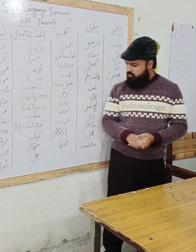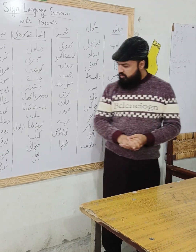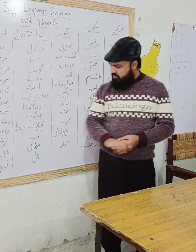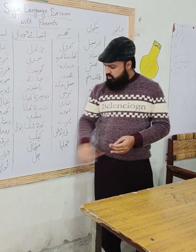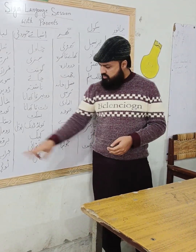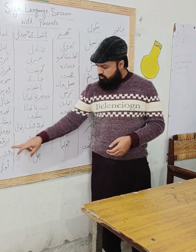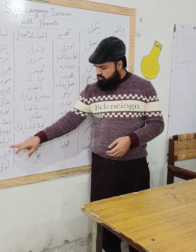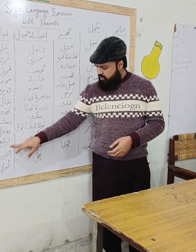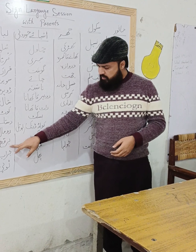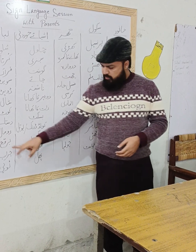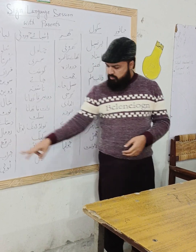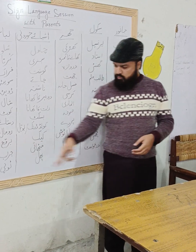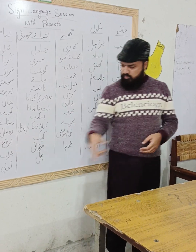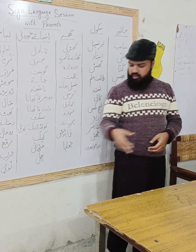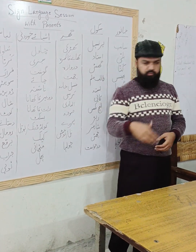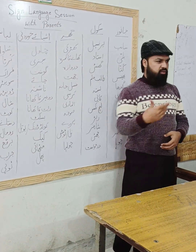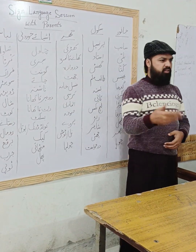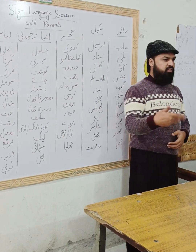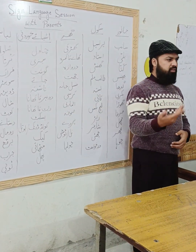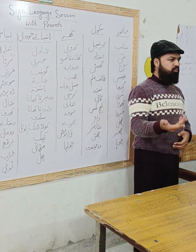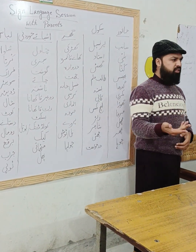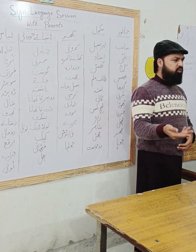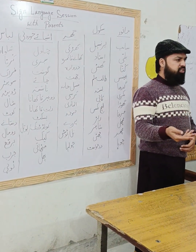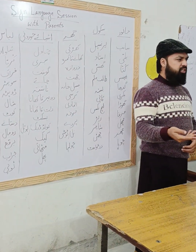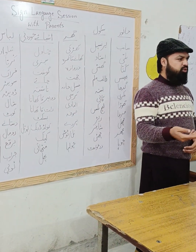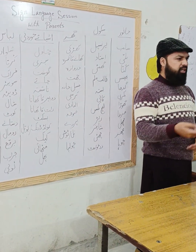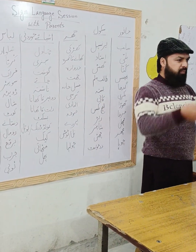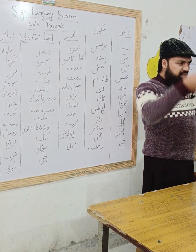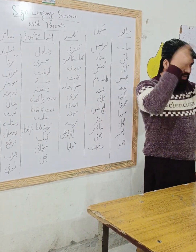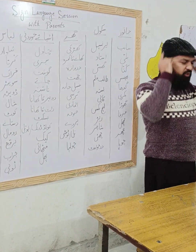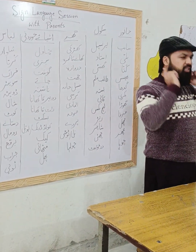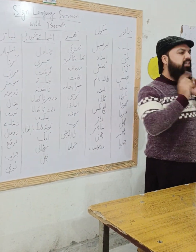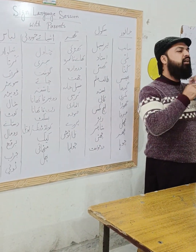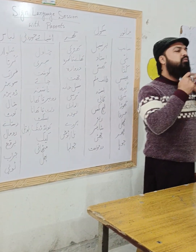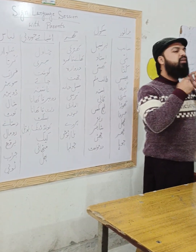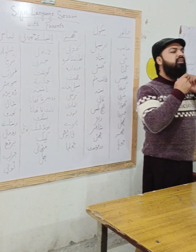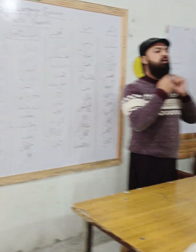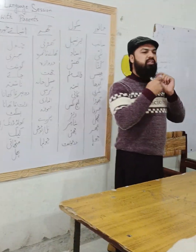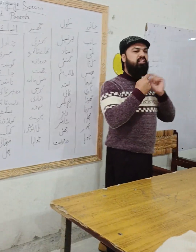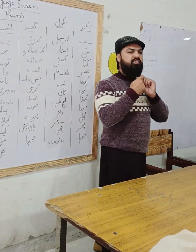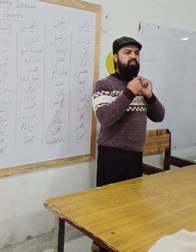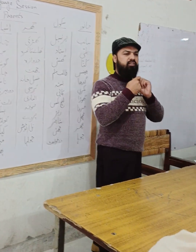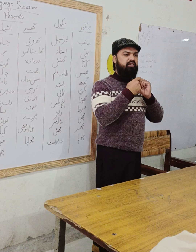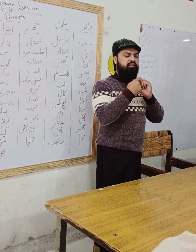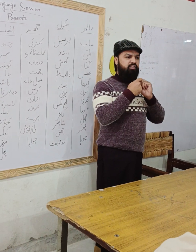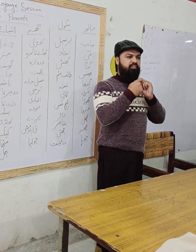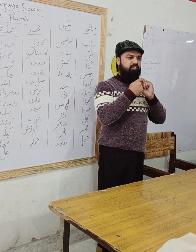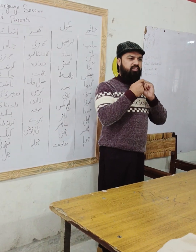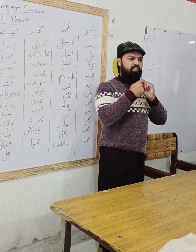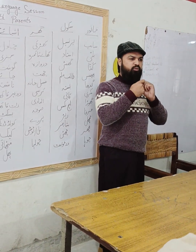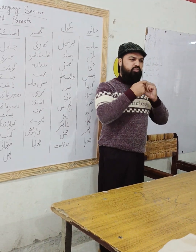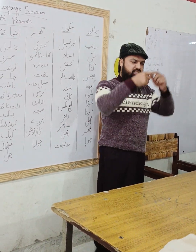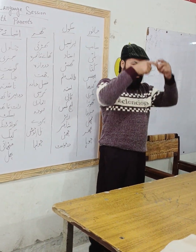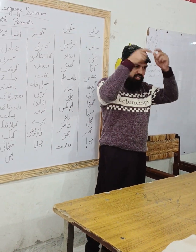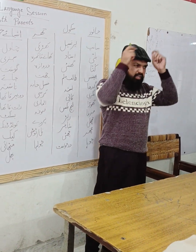रुमाल। इस तरह बुर्का है, अब तो बुर्के थोड़े चेंज हो गए, पहले क्या होता था कि यहाँ पे वो डंडी बांधी जाती थी। ठीक है, उसी से लिए गया है, इसलिए